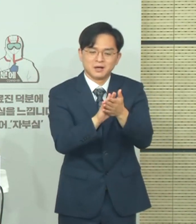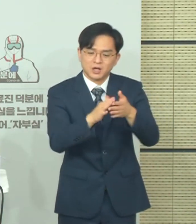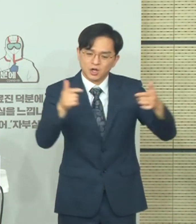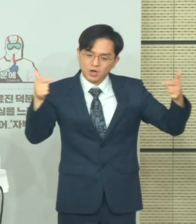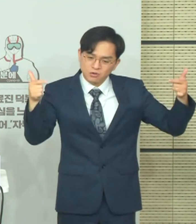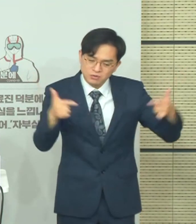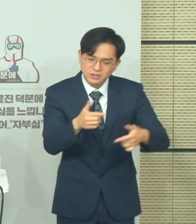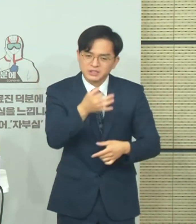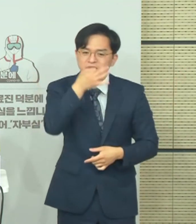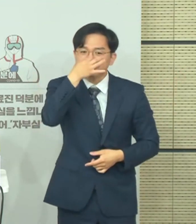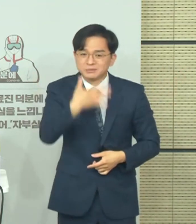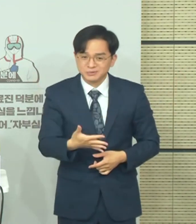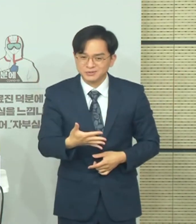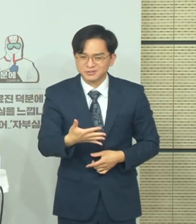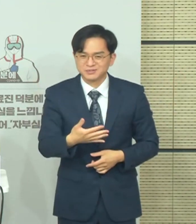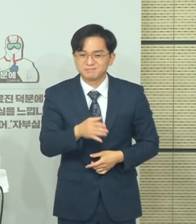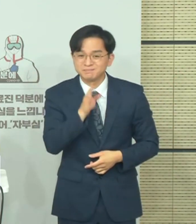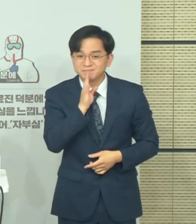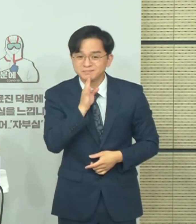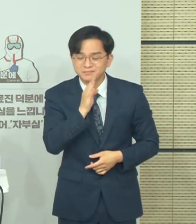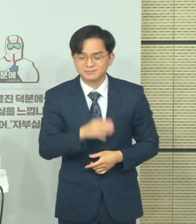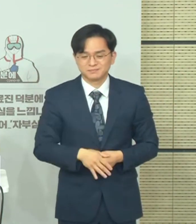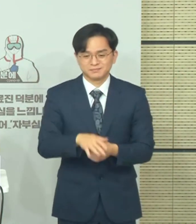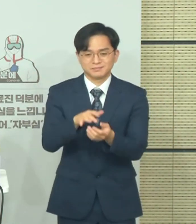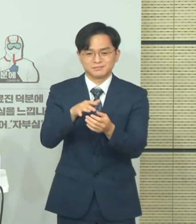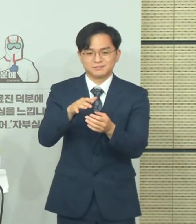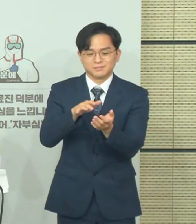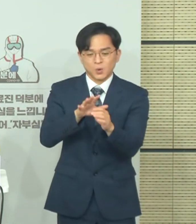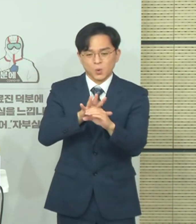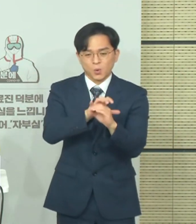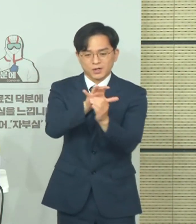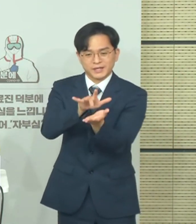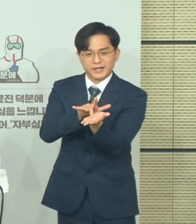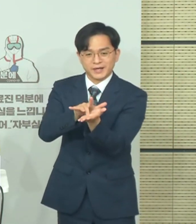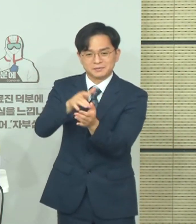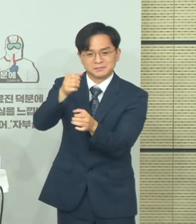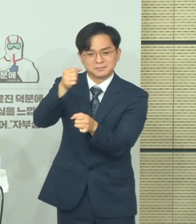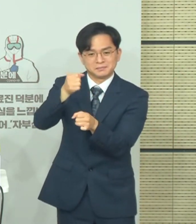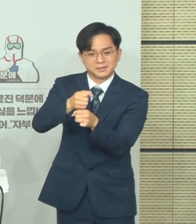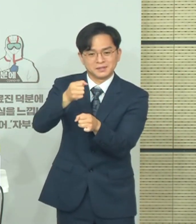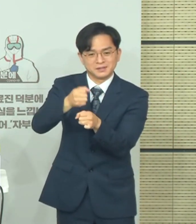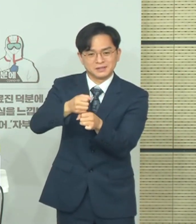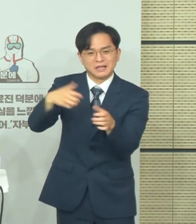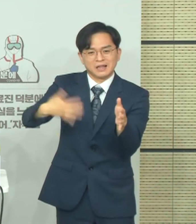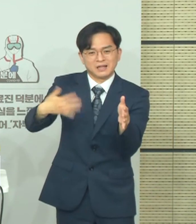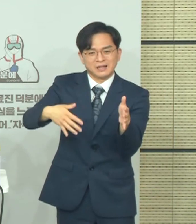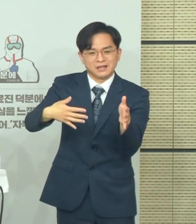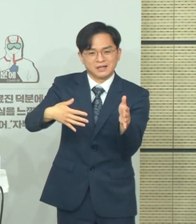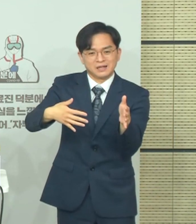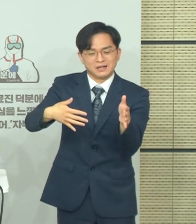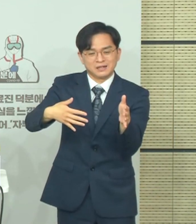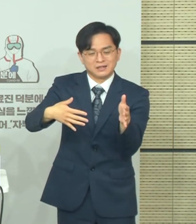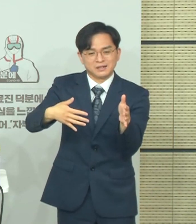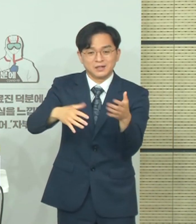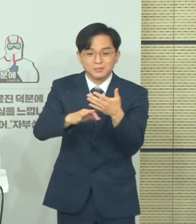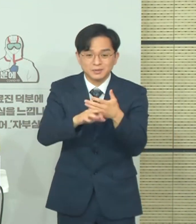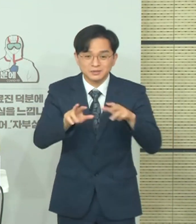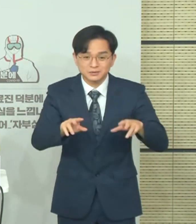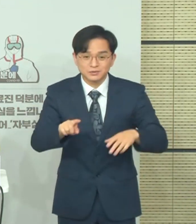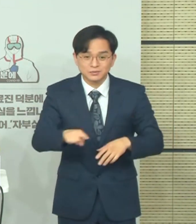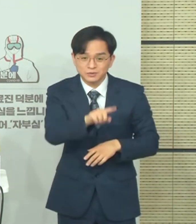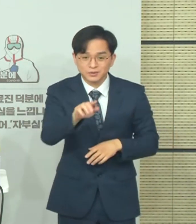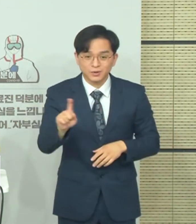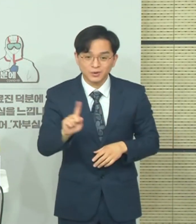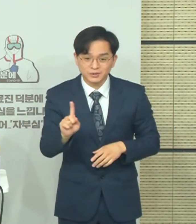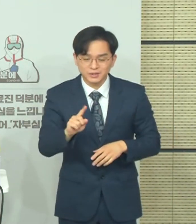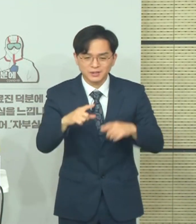있습니다 백신과 치료제가 개발되기 전까지는 사회적 그리 2기는 어렵게 돼 찾기 시작한 우리 일 상 을